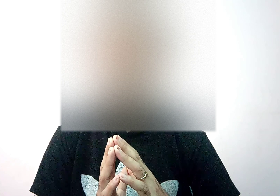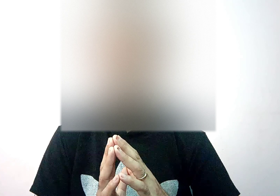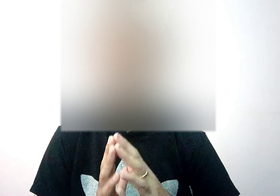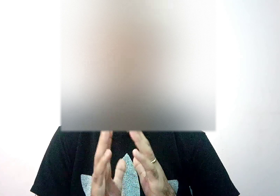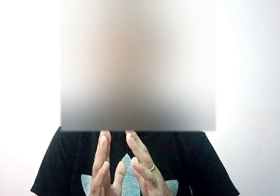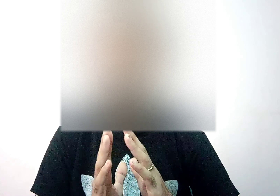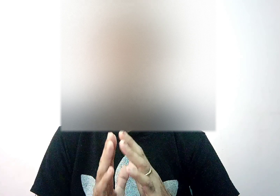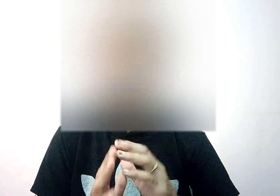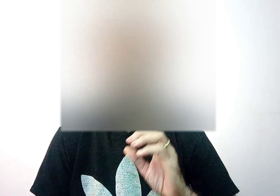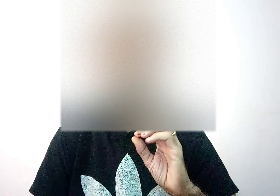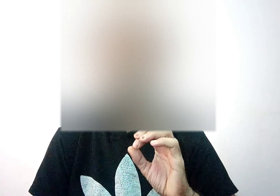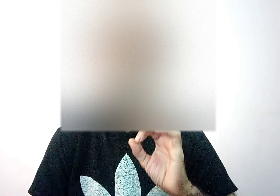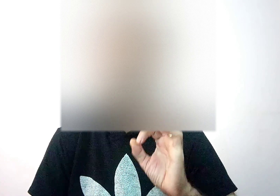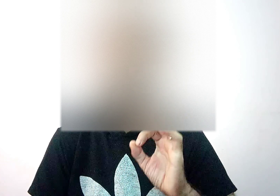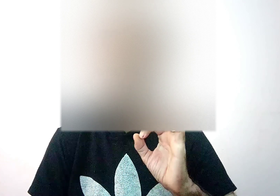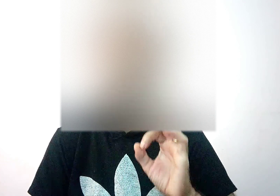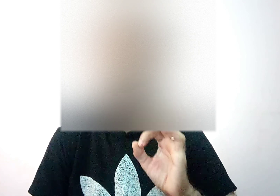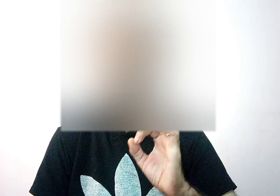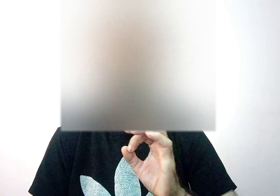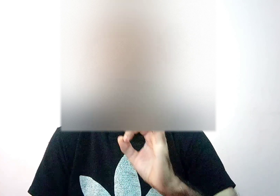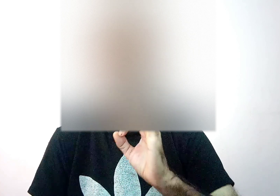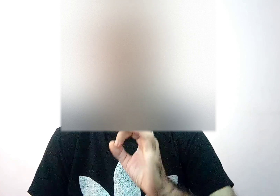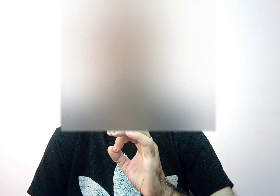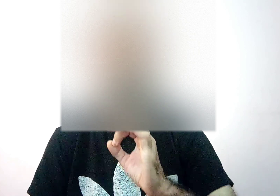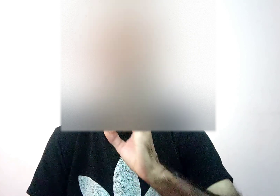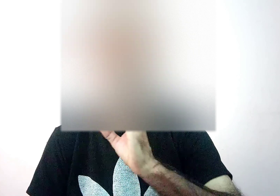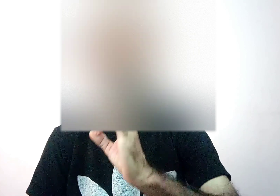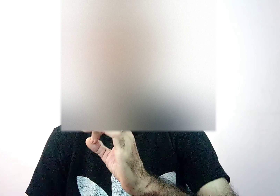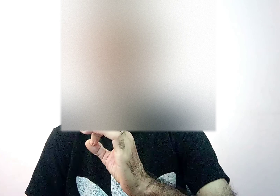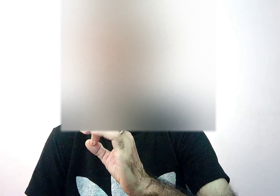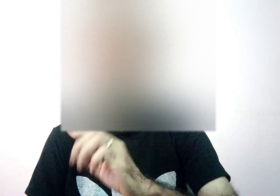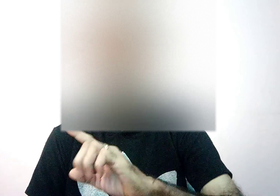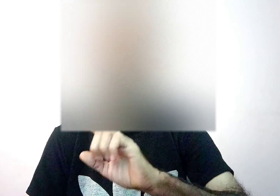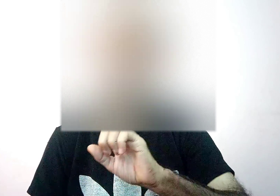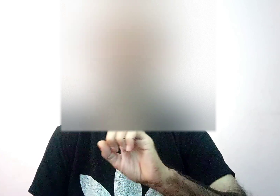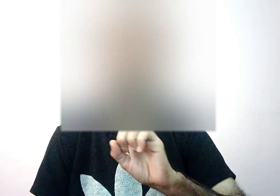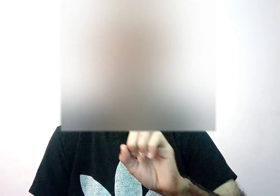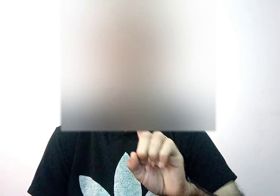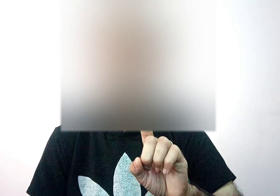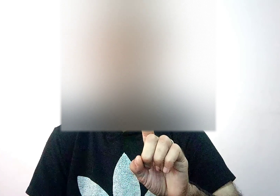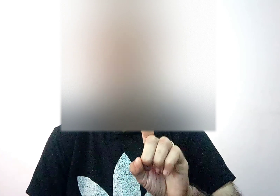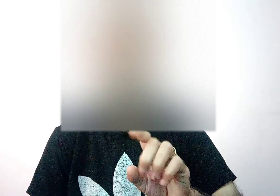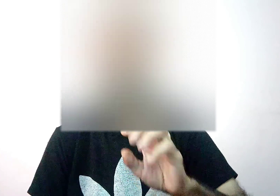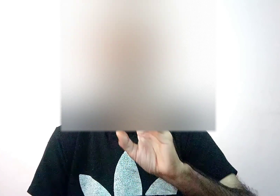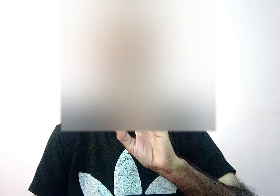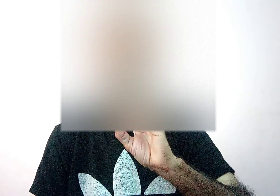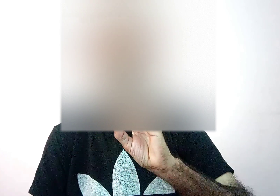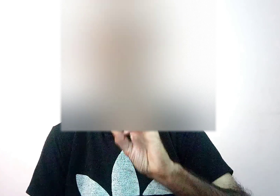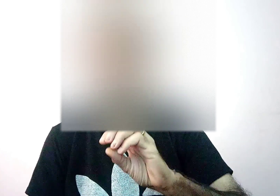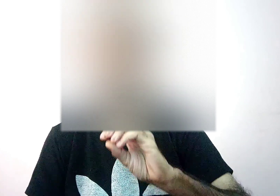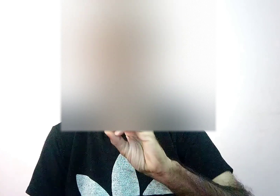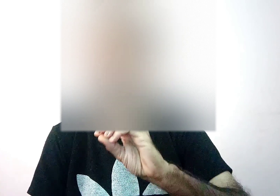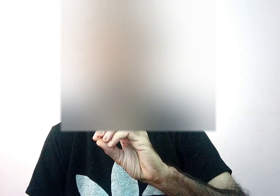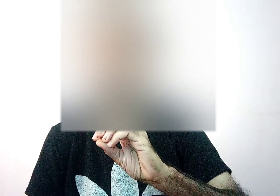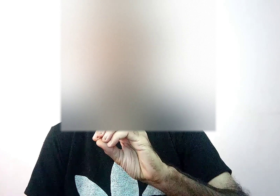في نفس الوقت كان في رد فعل قوي داخل إقليم ديجراي، وقالوا إحنا مش هنتنازل على الإقليم، والانتخابات بتاعتنا اللي